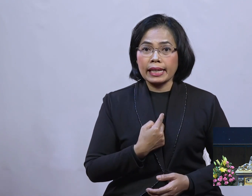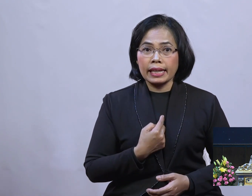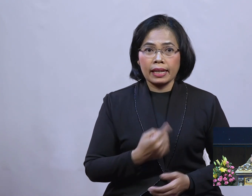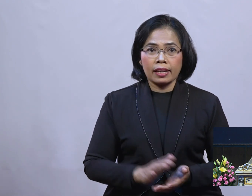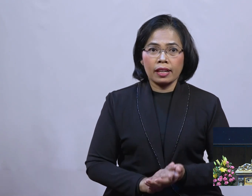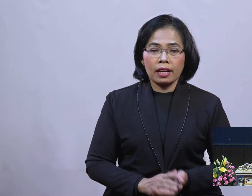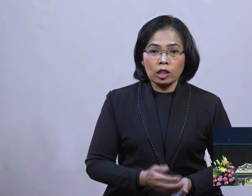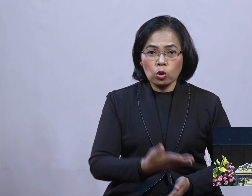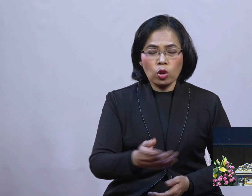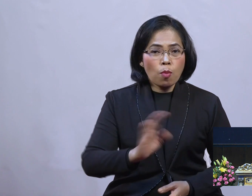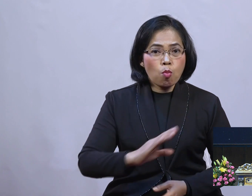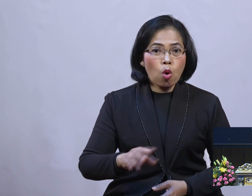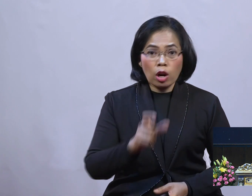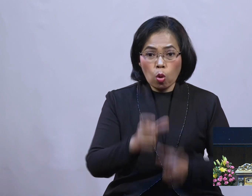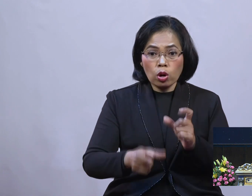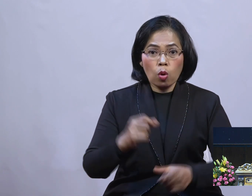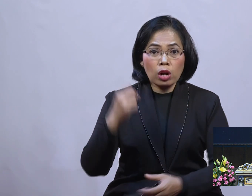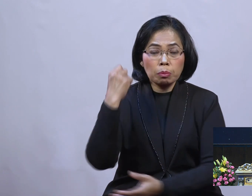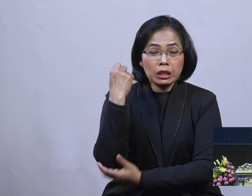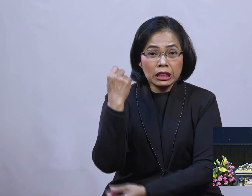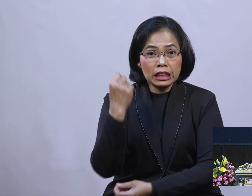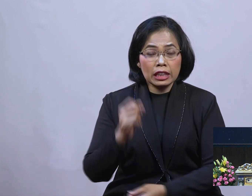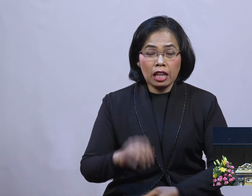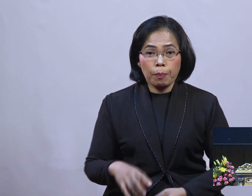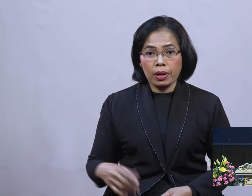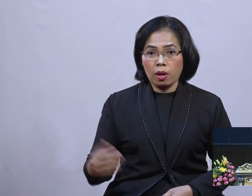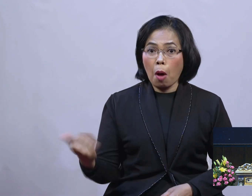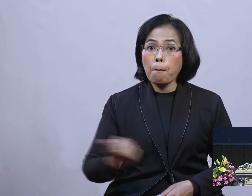bukan berarti kalau jadi pelacur politik